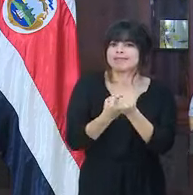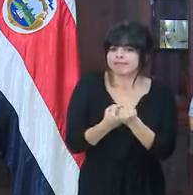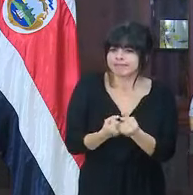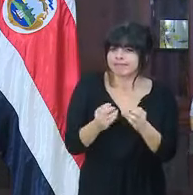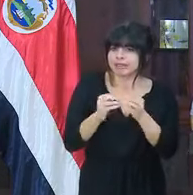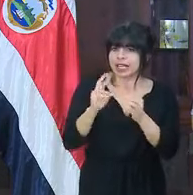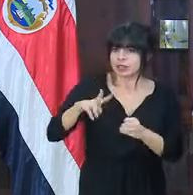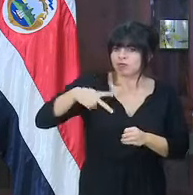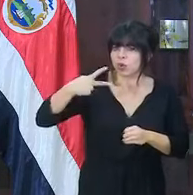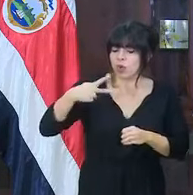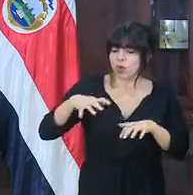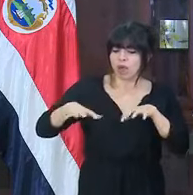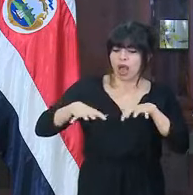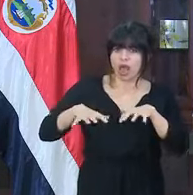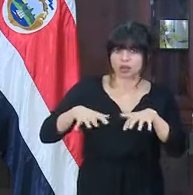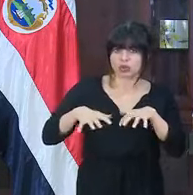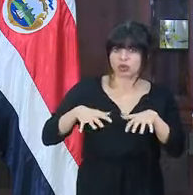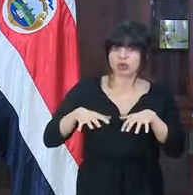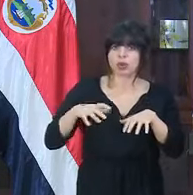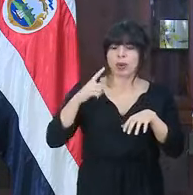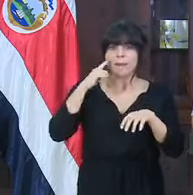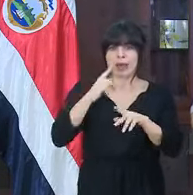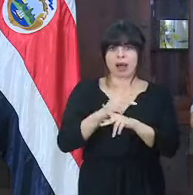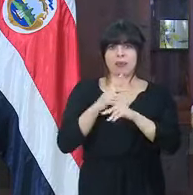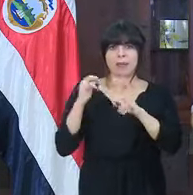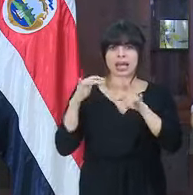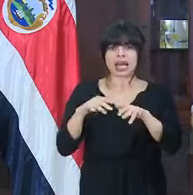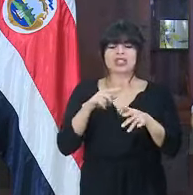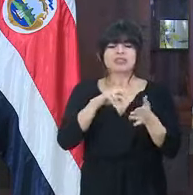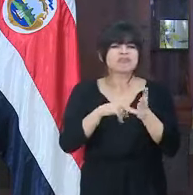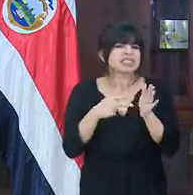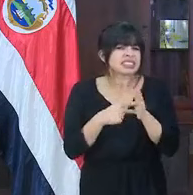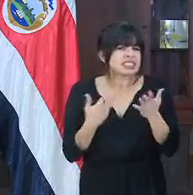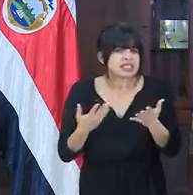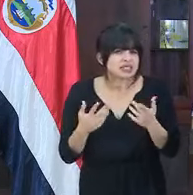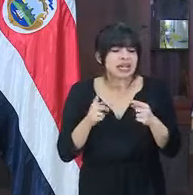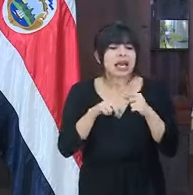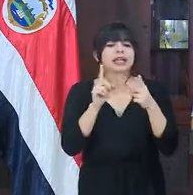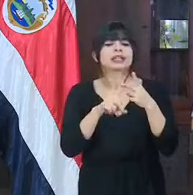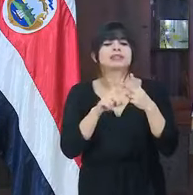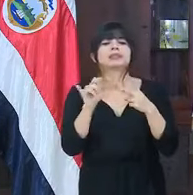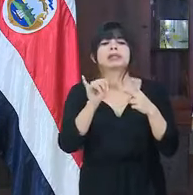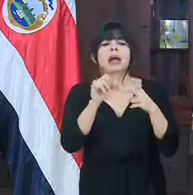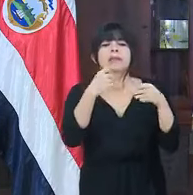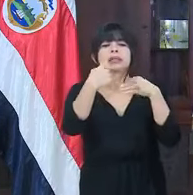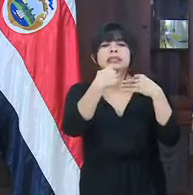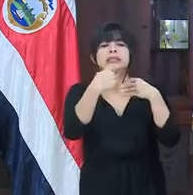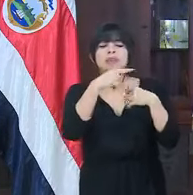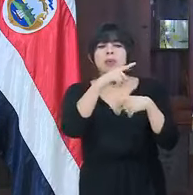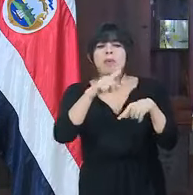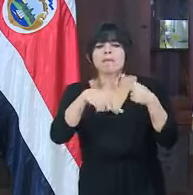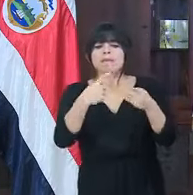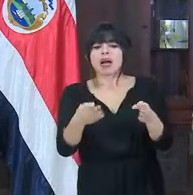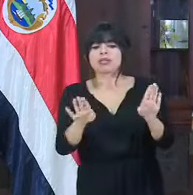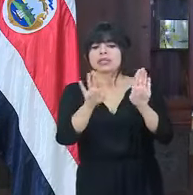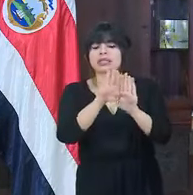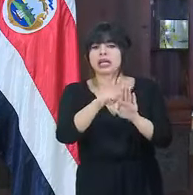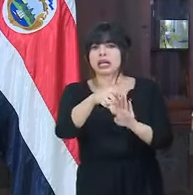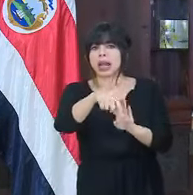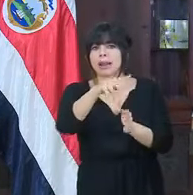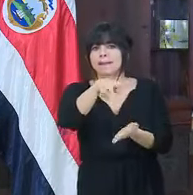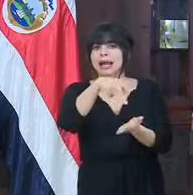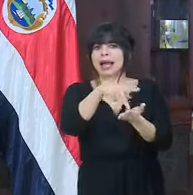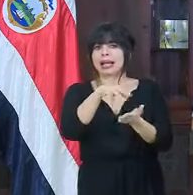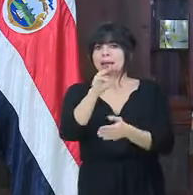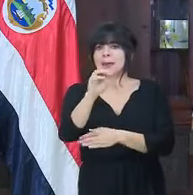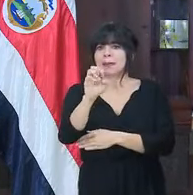acciones en el ámbito migratorio, específicamente a qué se refiere, y también detallar un poco sobre este cierre que estarían haciendo del